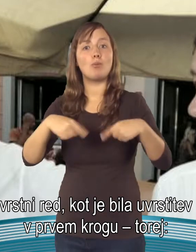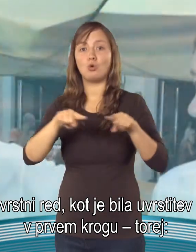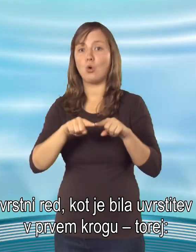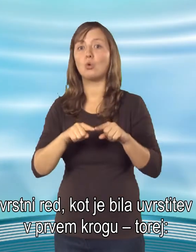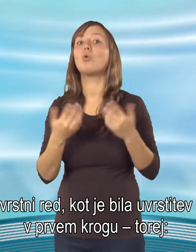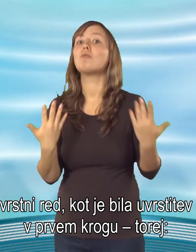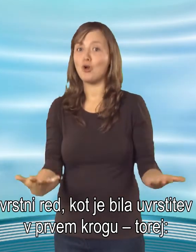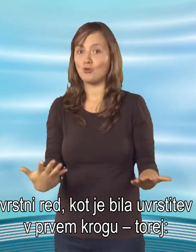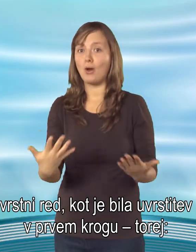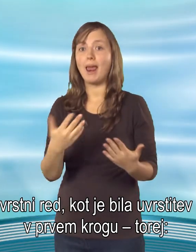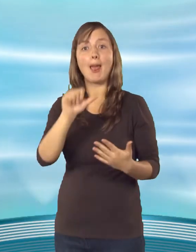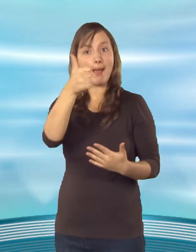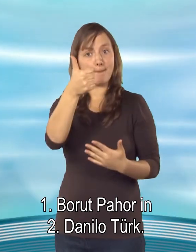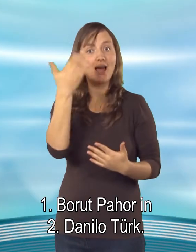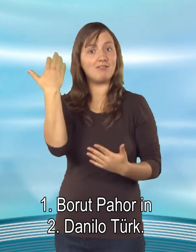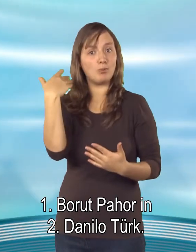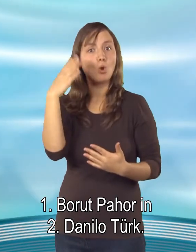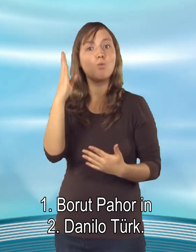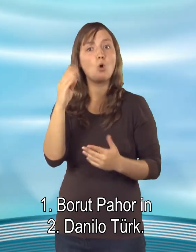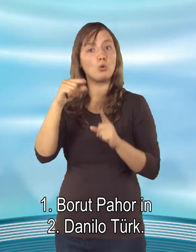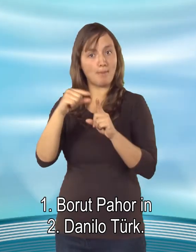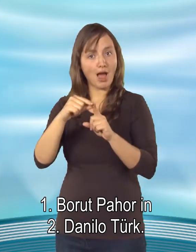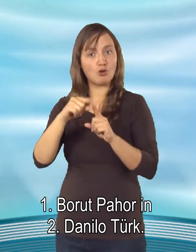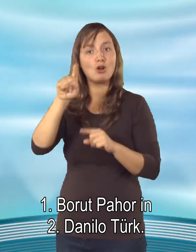in drugi Danilo Türk.